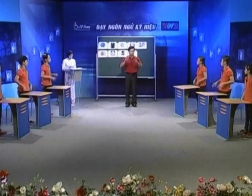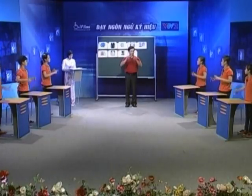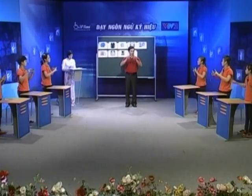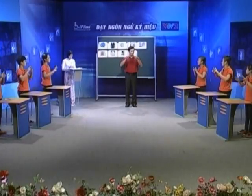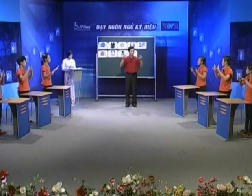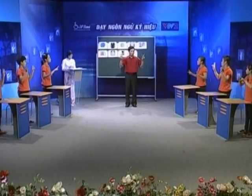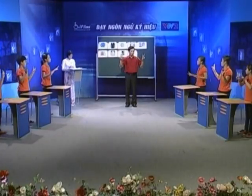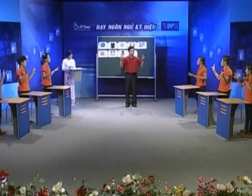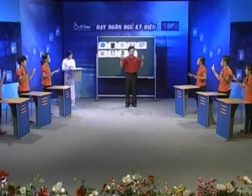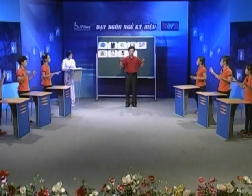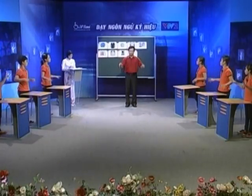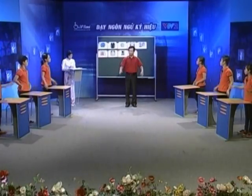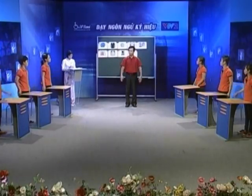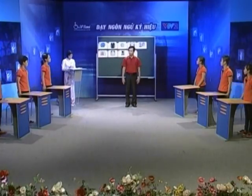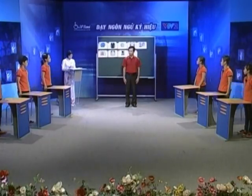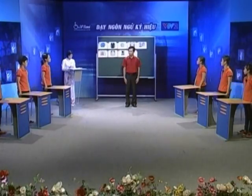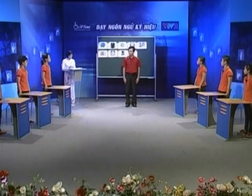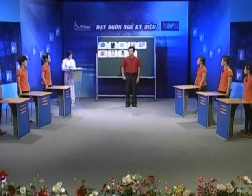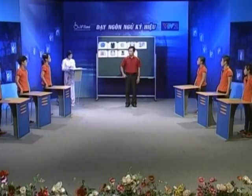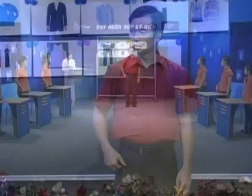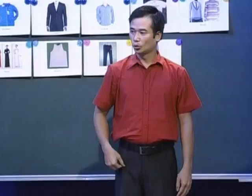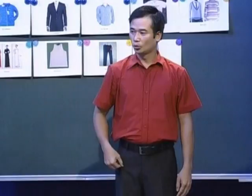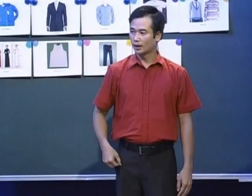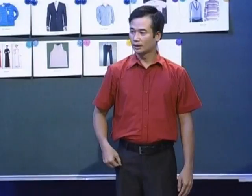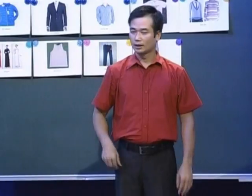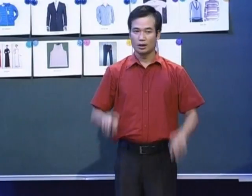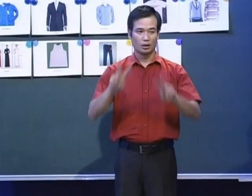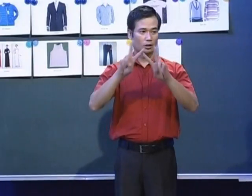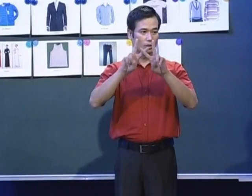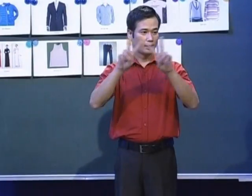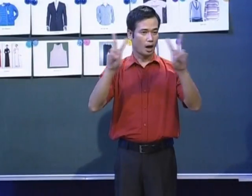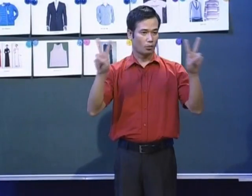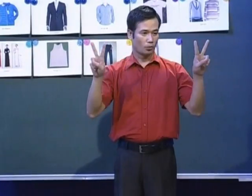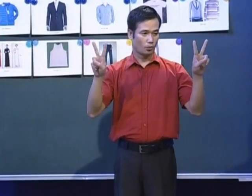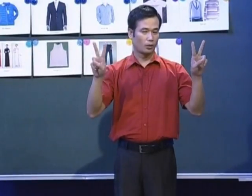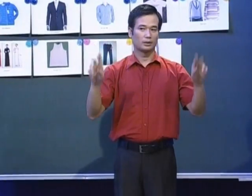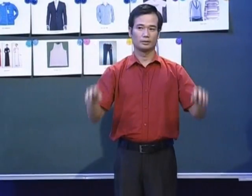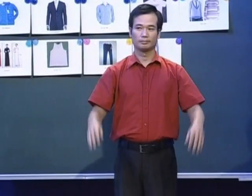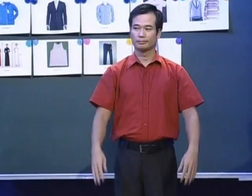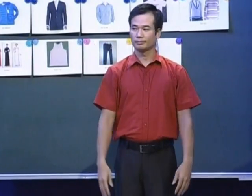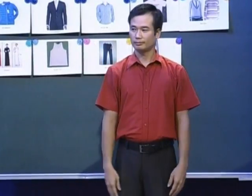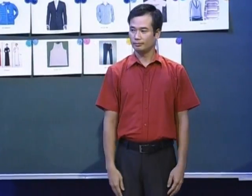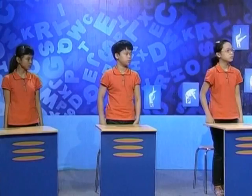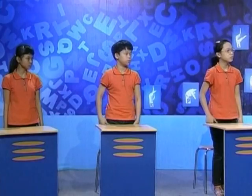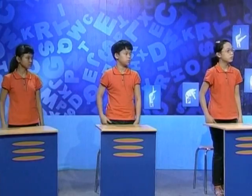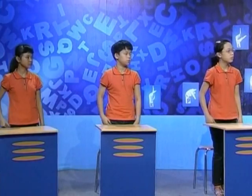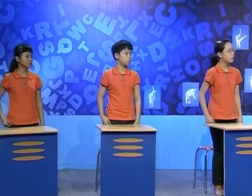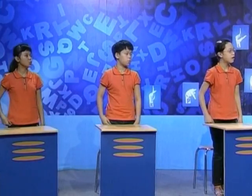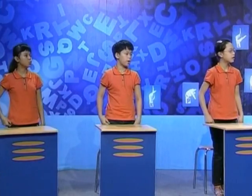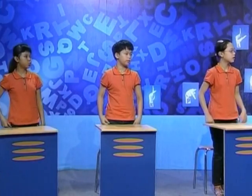tay phải nắm, ngón cái và ngón trỏ mở ra nắm vào quần, kéo nhẹ tay lên trên. Động tác 2, hai tay để chữ cái ngón tay V, lòng